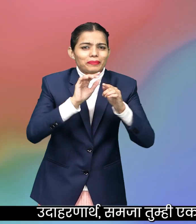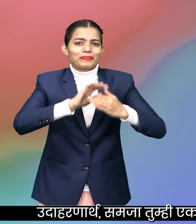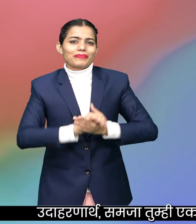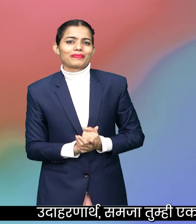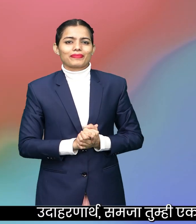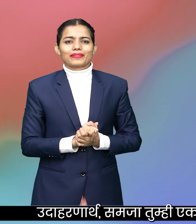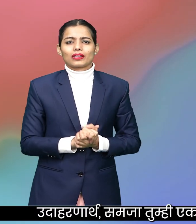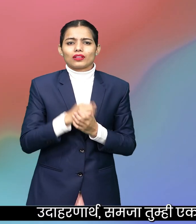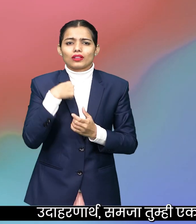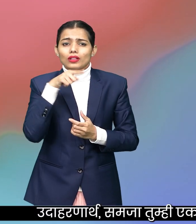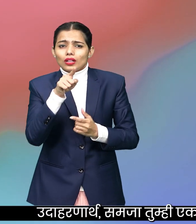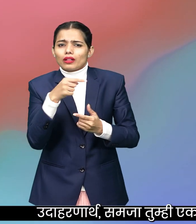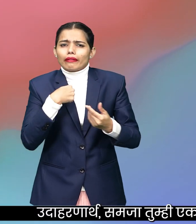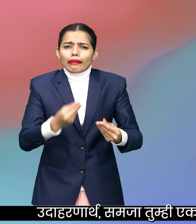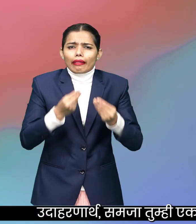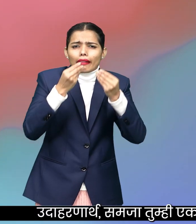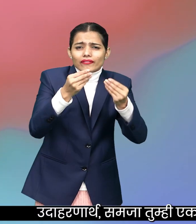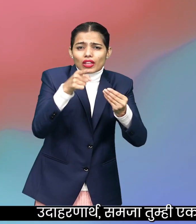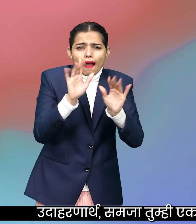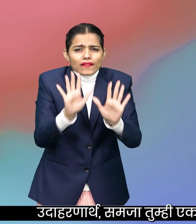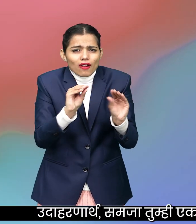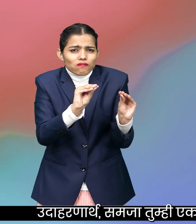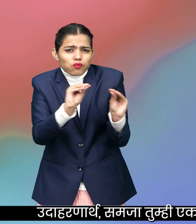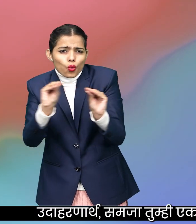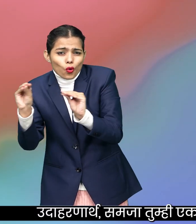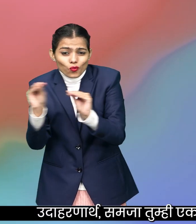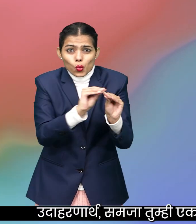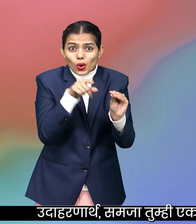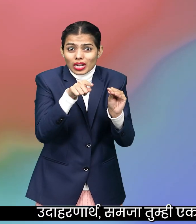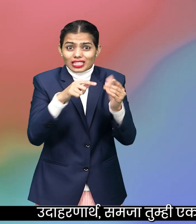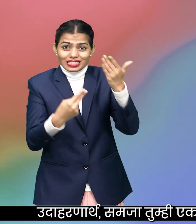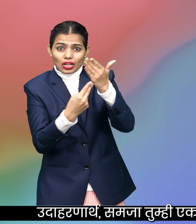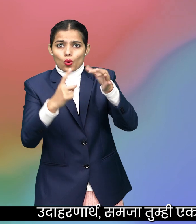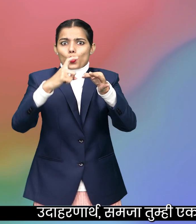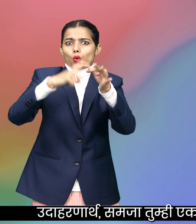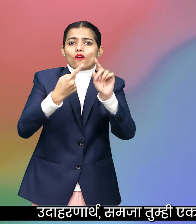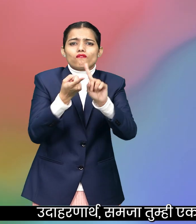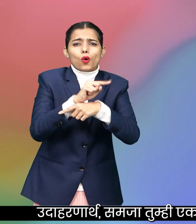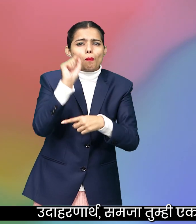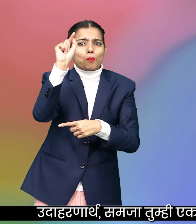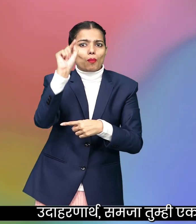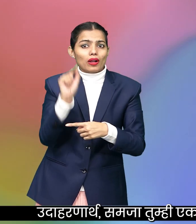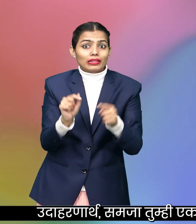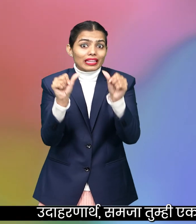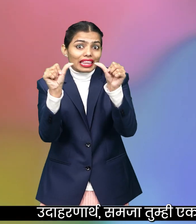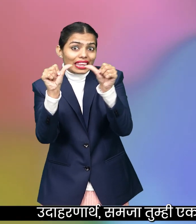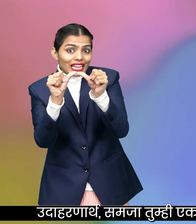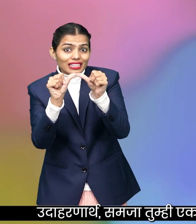उदाहरणार्थ, समजा तुम्ही एक Q आवेश बिंदू A वरून बिंदू B वरून हलवला.